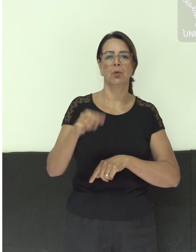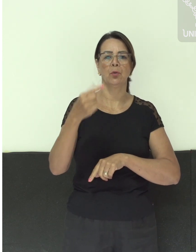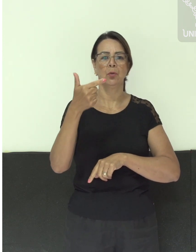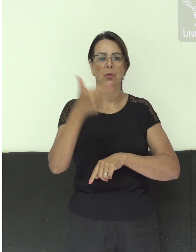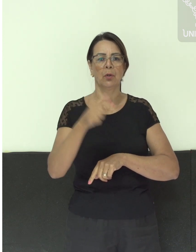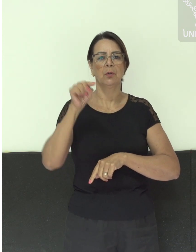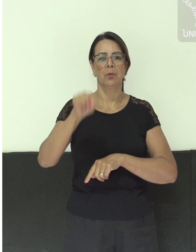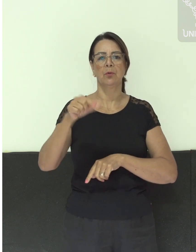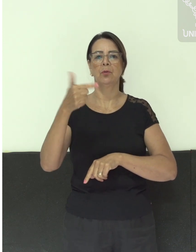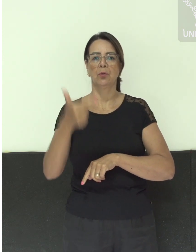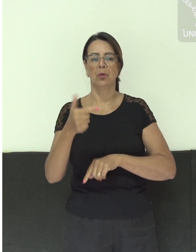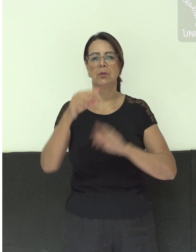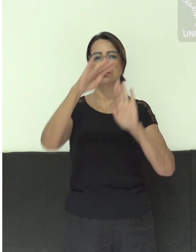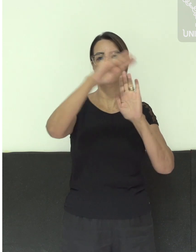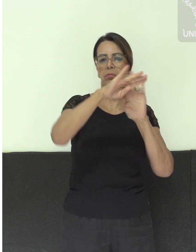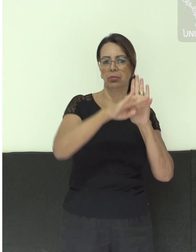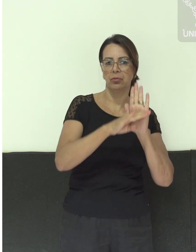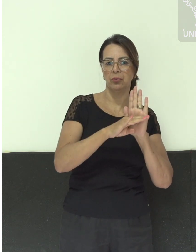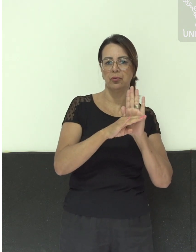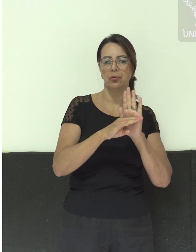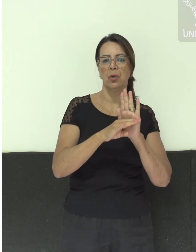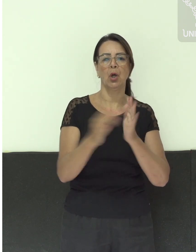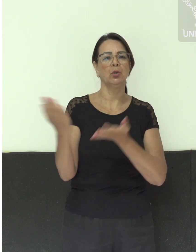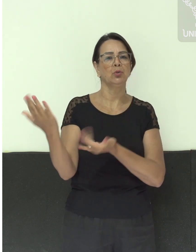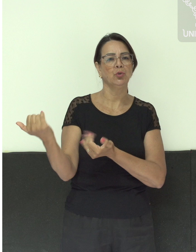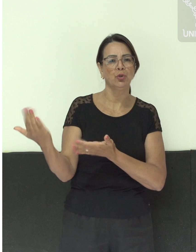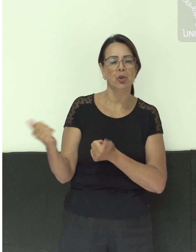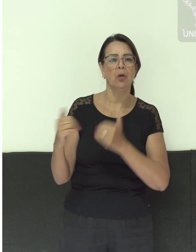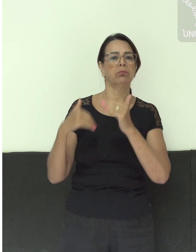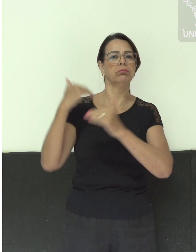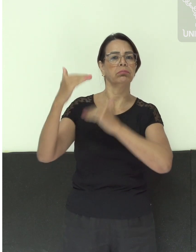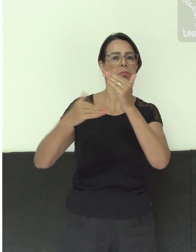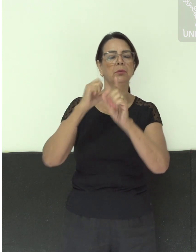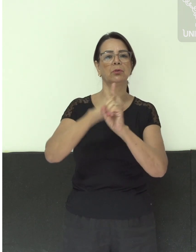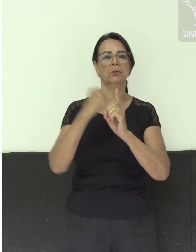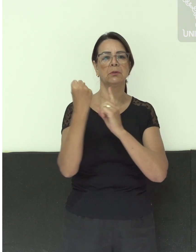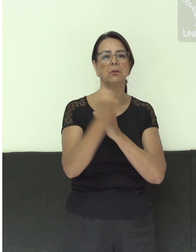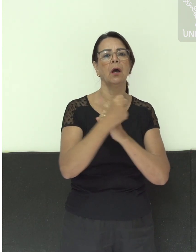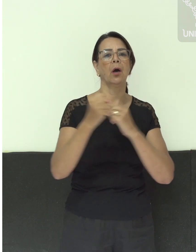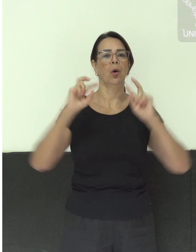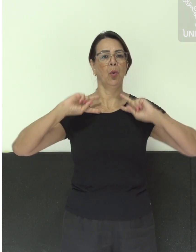6.6.1.2.2. Programa Agente Jovem de Desenvolvimento Social e Humano.